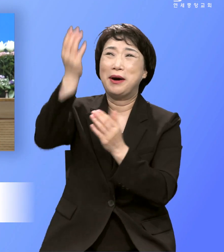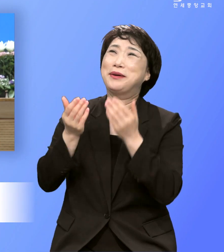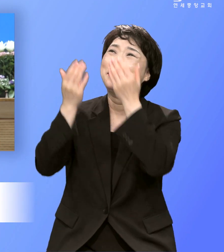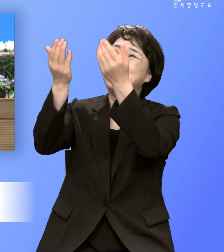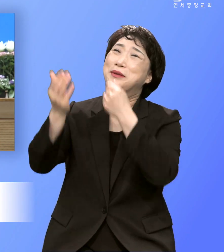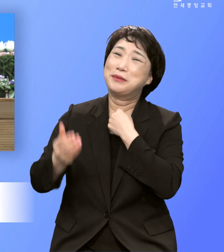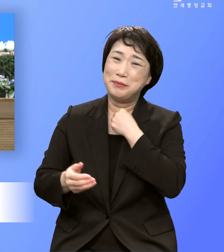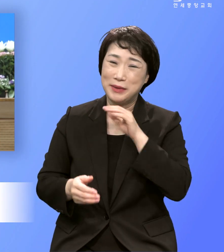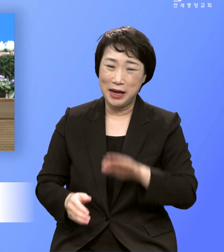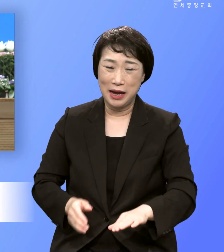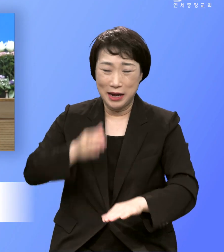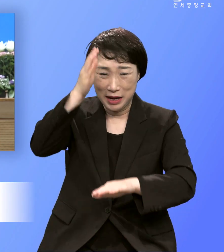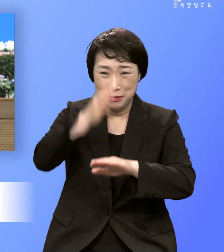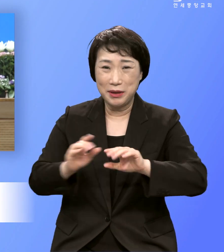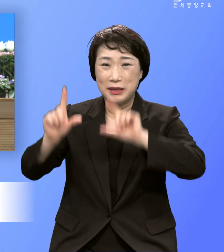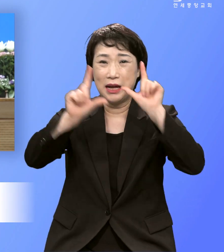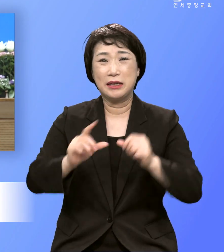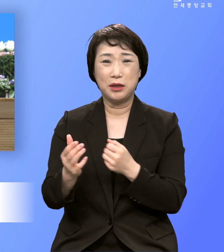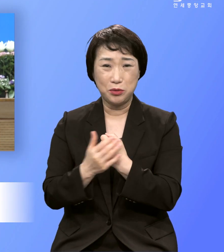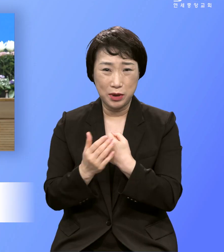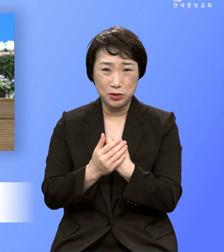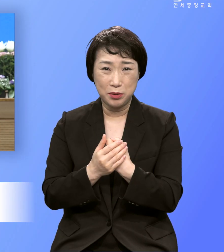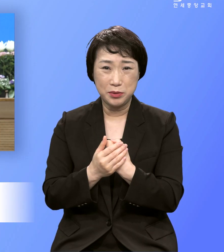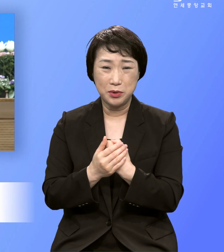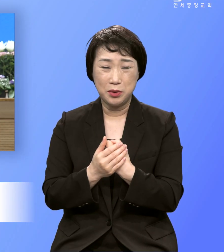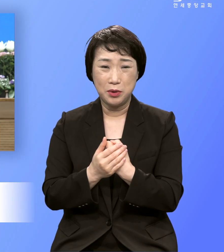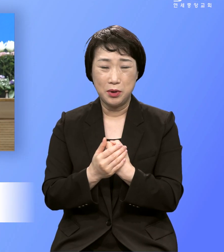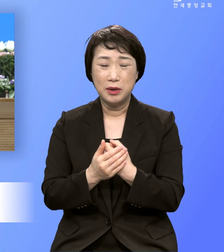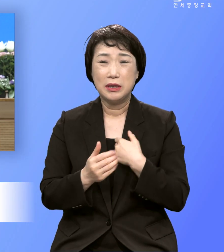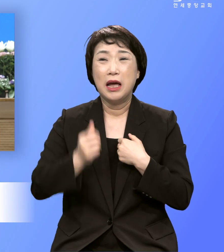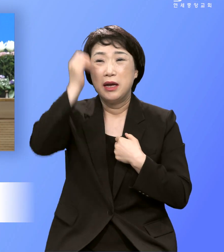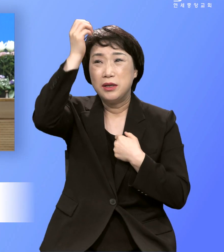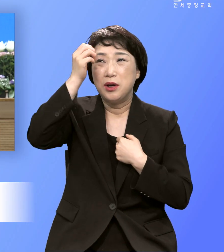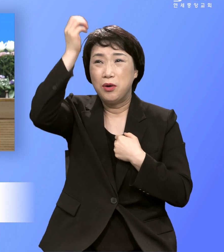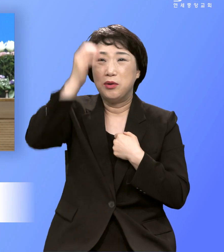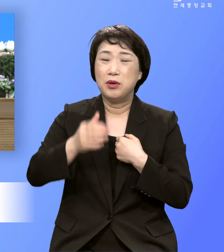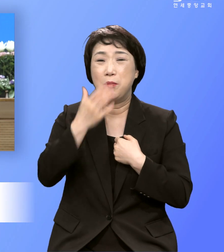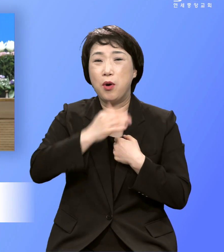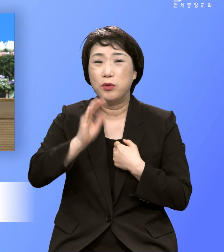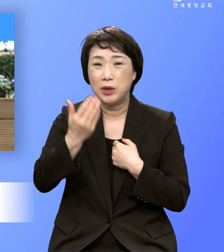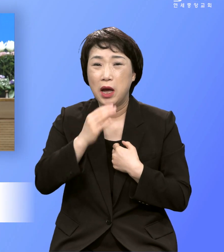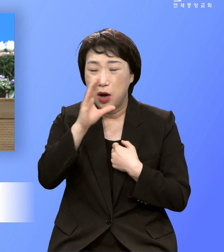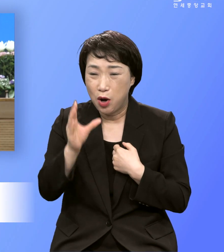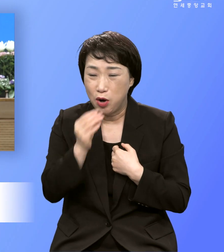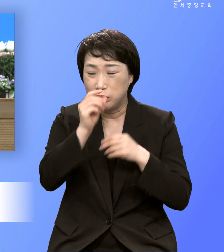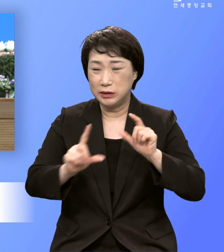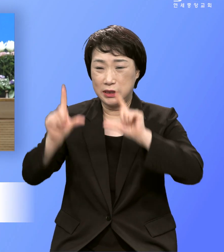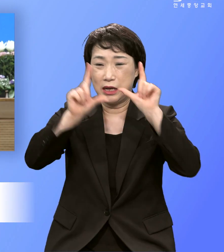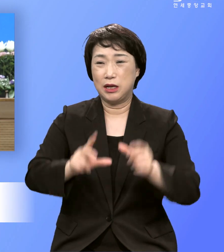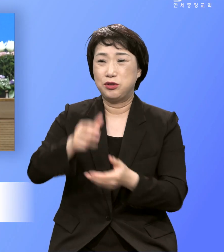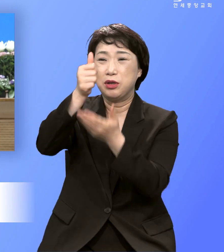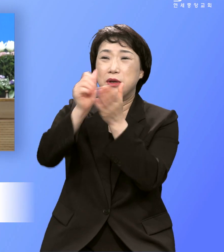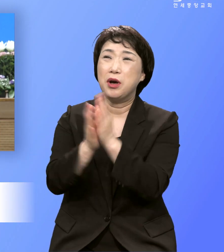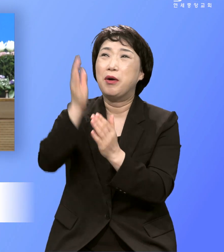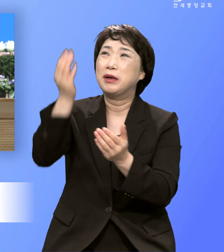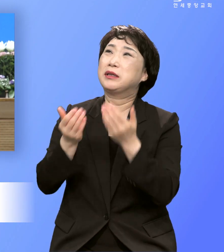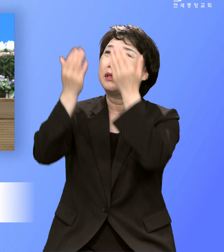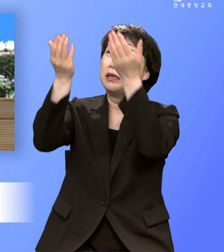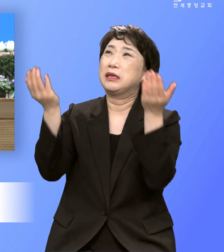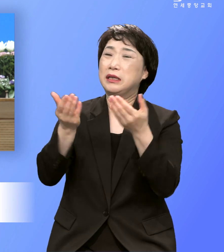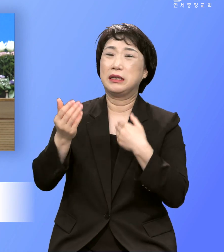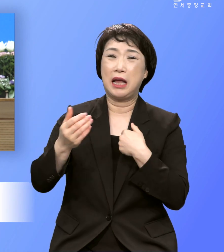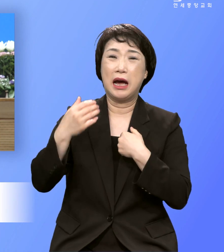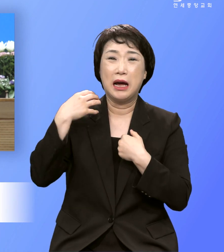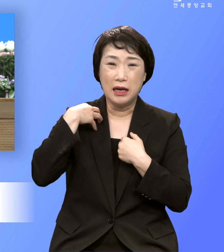위해서 감사하며 살게 도와주시옵시고, 내 영혼이 복되게 거룩하게 살아 주님을 영화롭게 하는 일에 내가